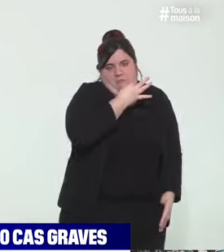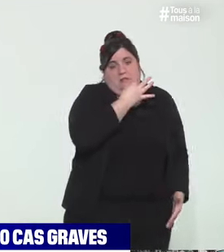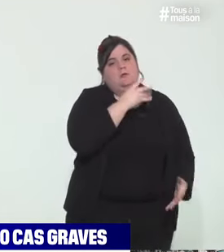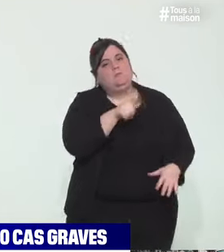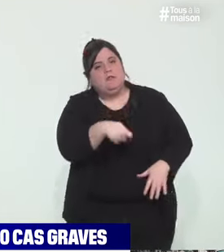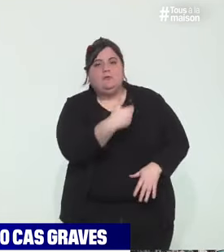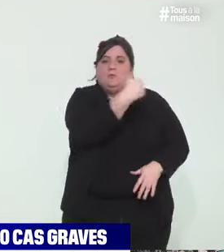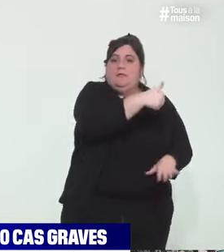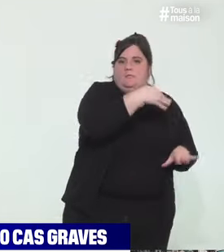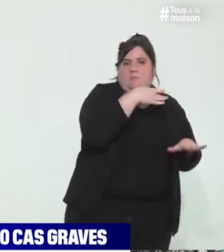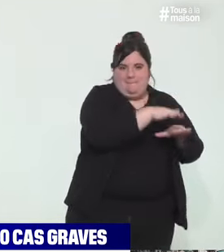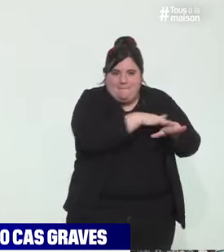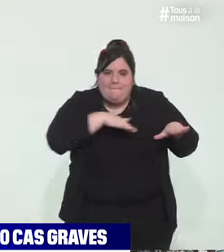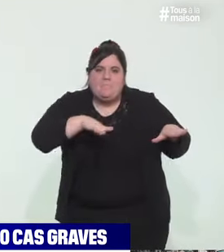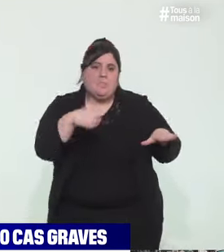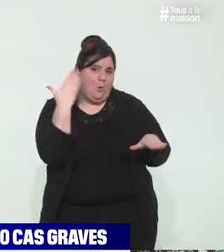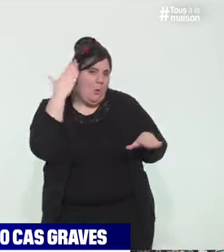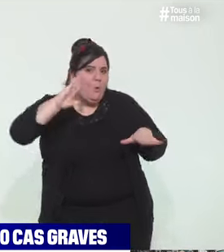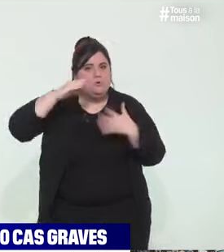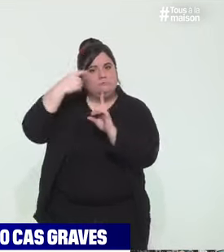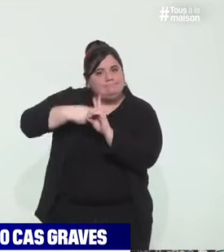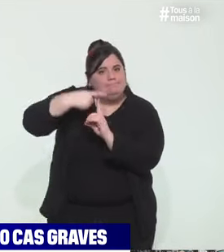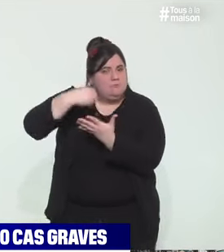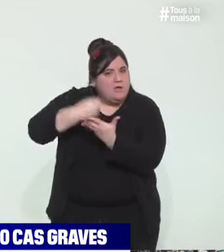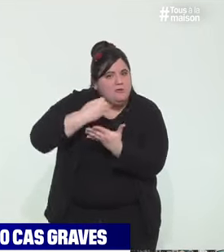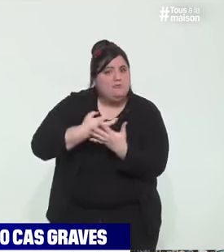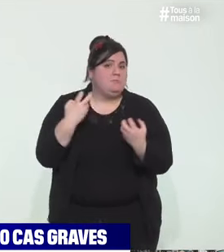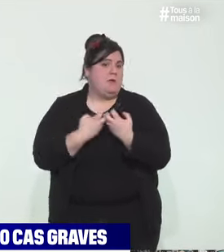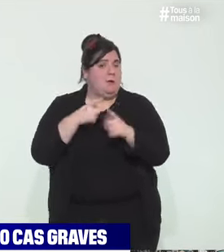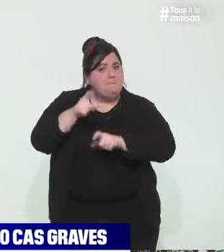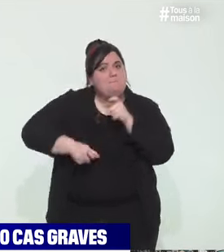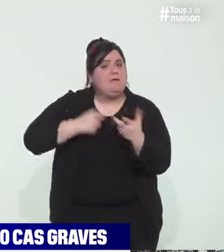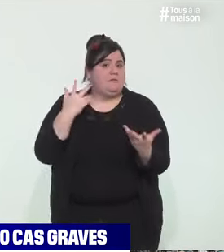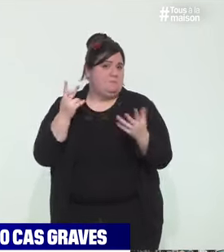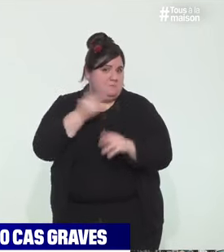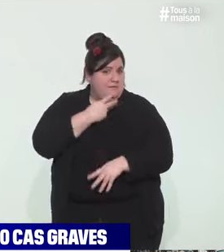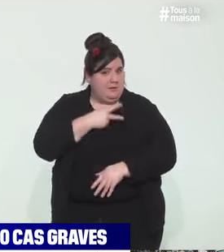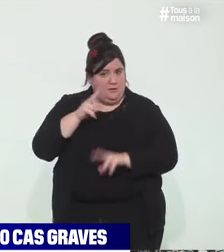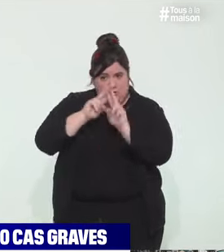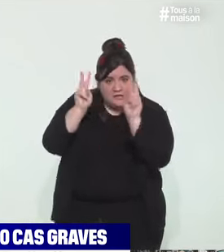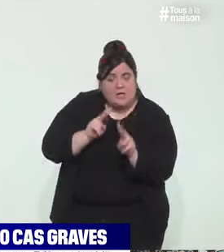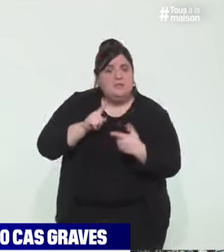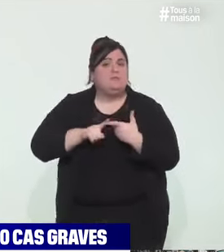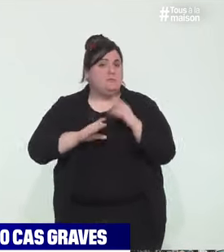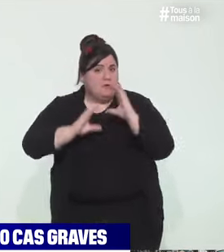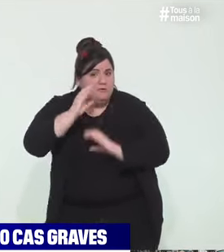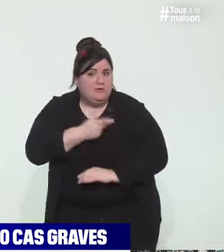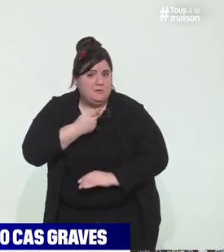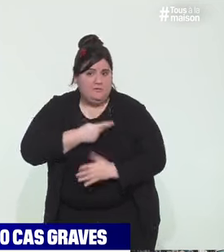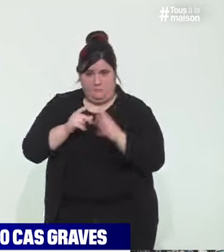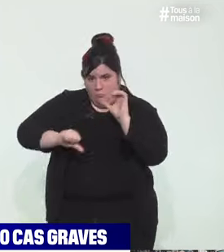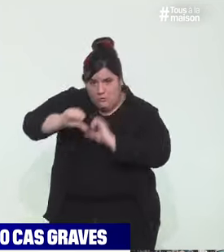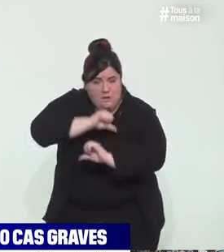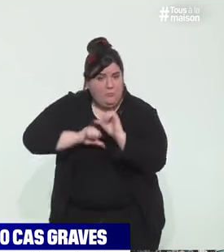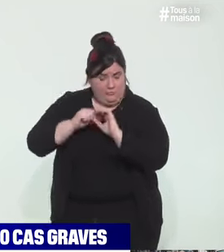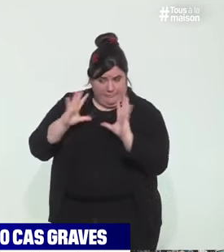indicateurs, comme l'activité des médecins généralistes, comme l'activité de SOS médecins, comme l'activité des laboratoires, aussi du ressenti des acteurs